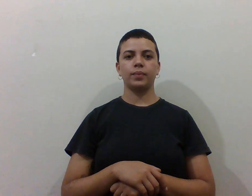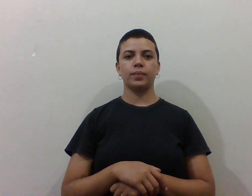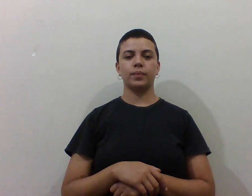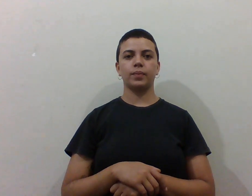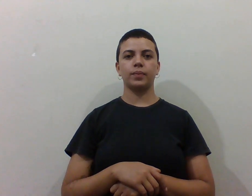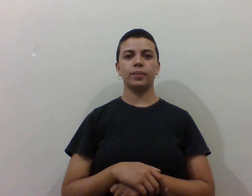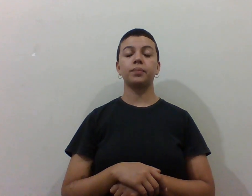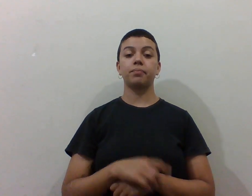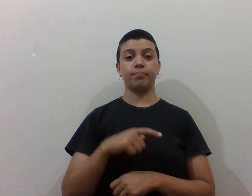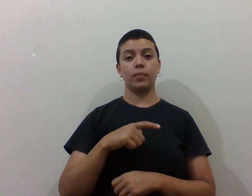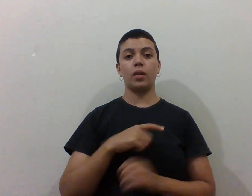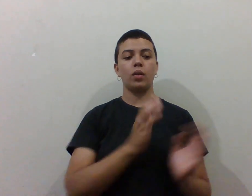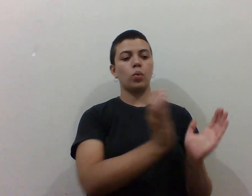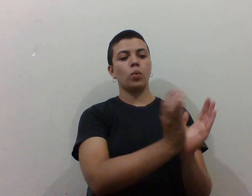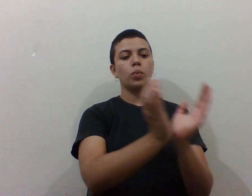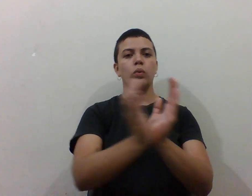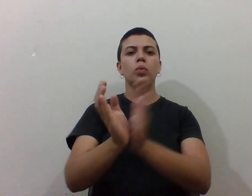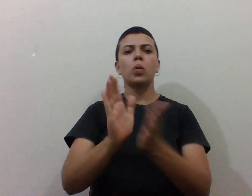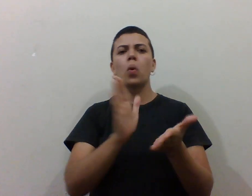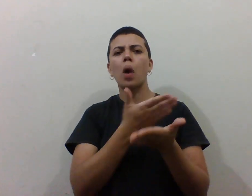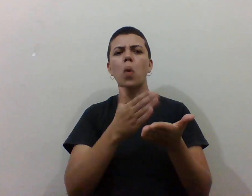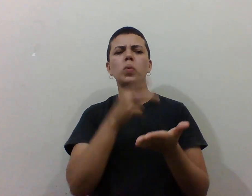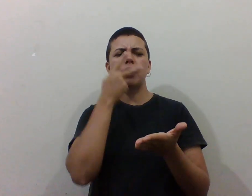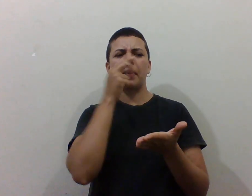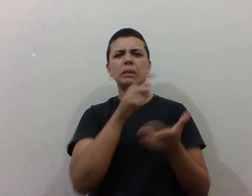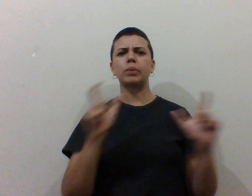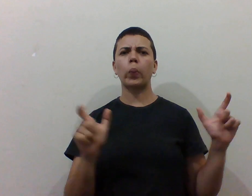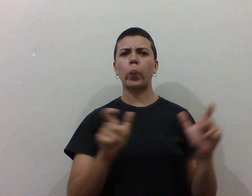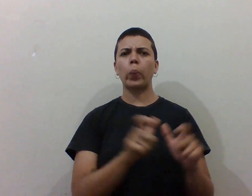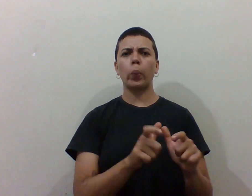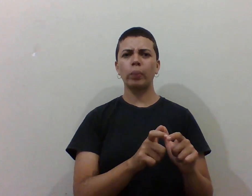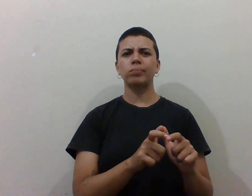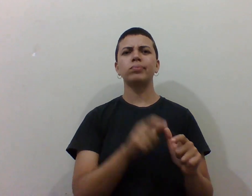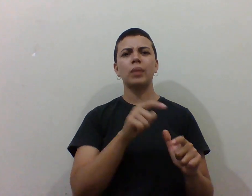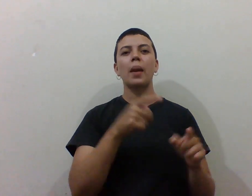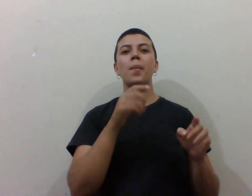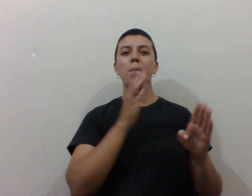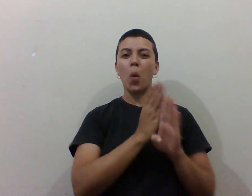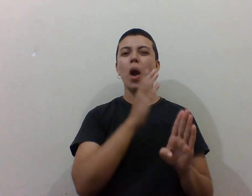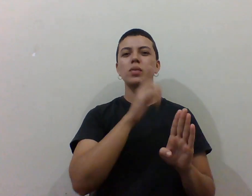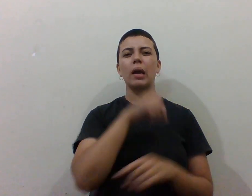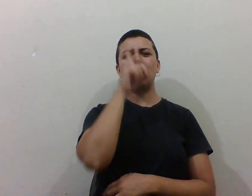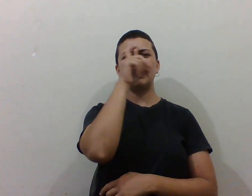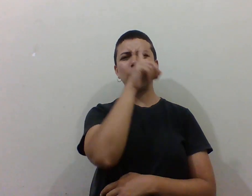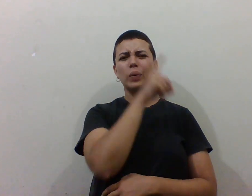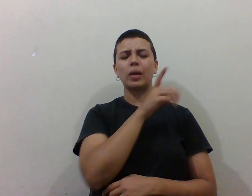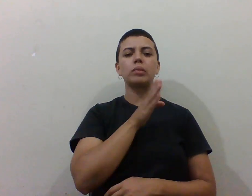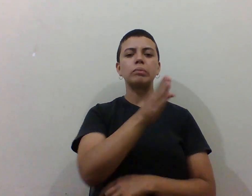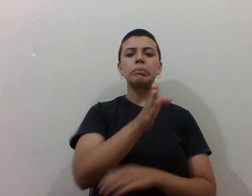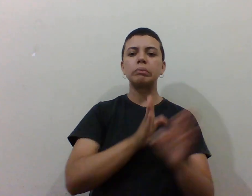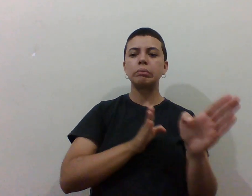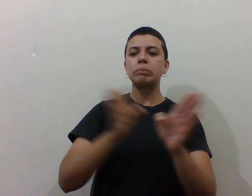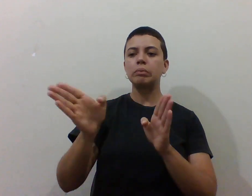sociais são rotulados como minorias justamente por essa dificuldade de acesso aos espaços de poder, aos espaços de